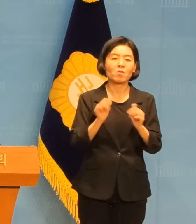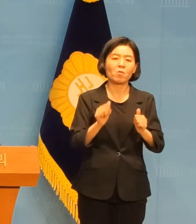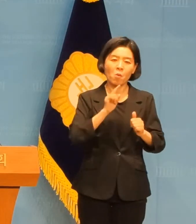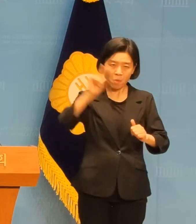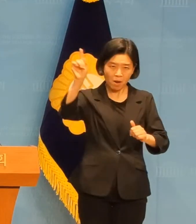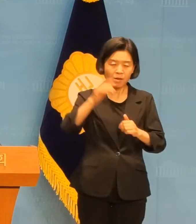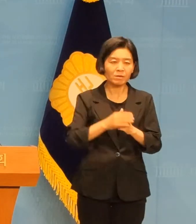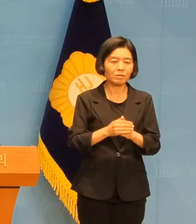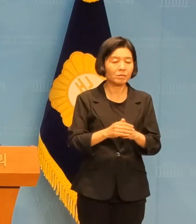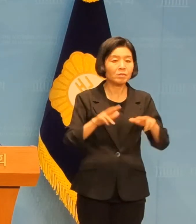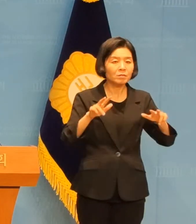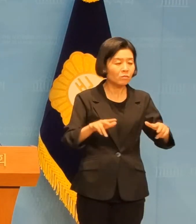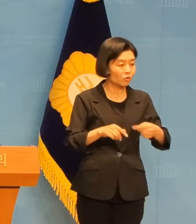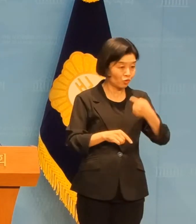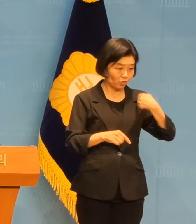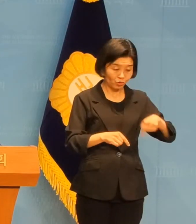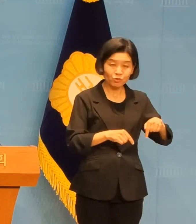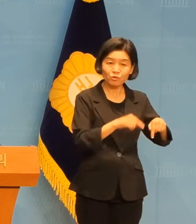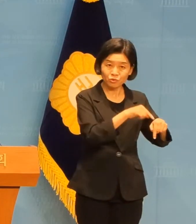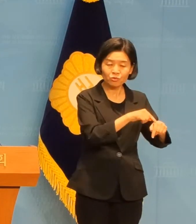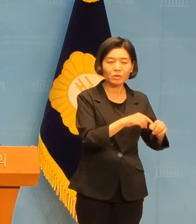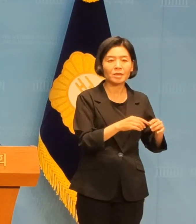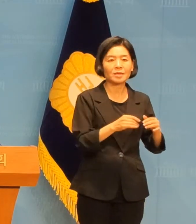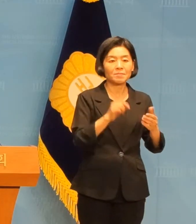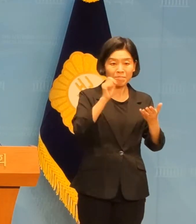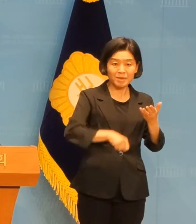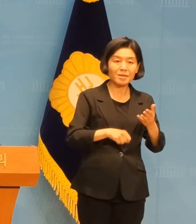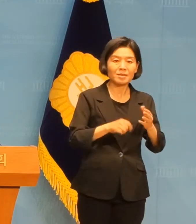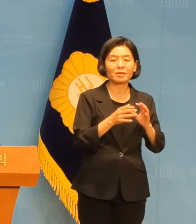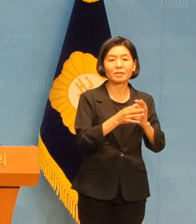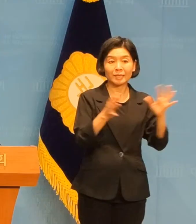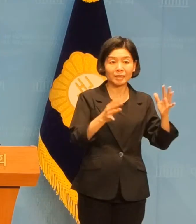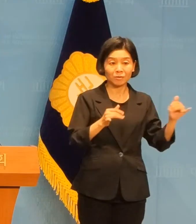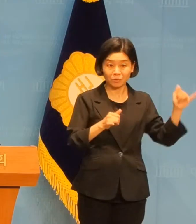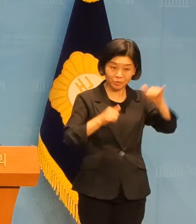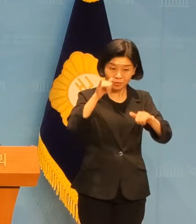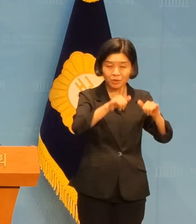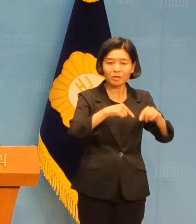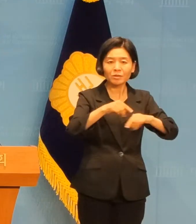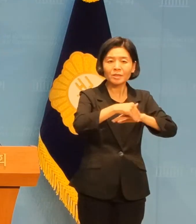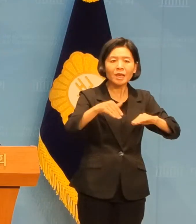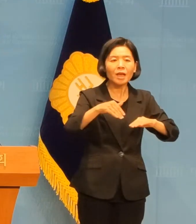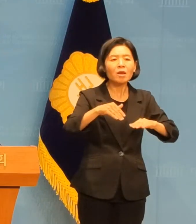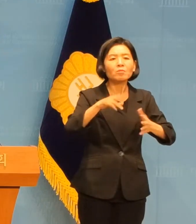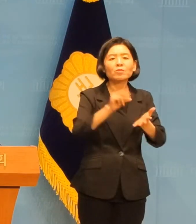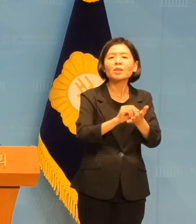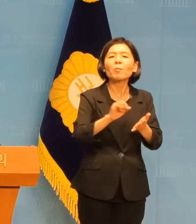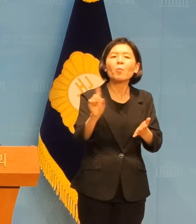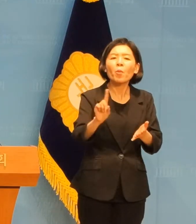이번에는 중국인 무비자 정책이 왜 문제인지 국민 앞에 밝히겠습니다.